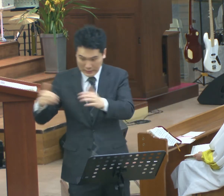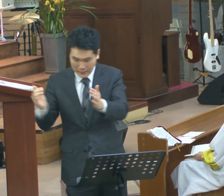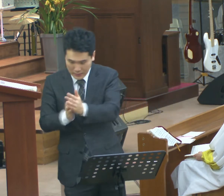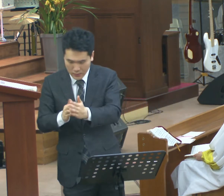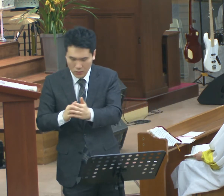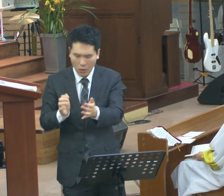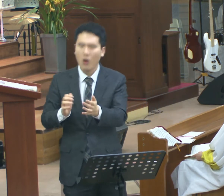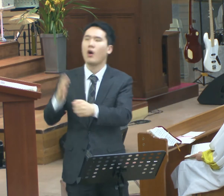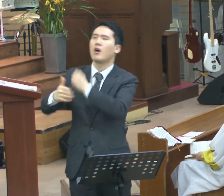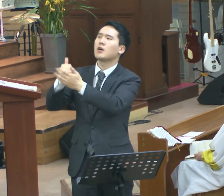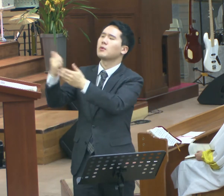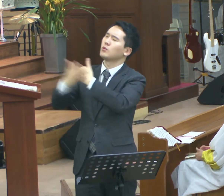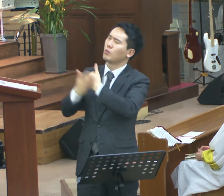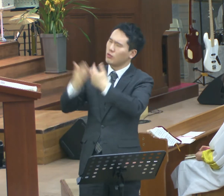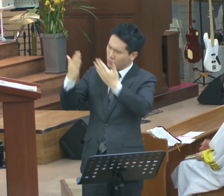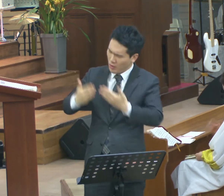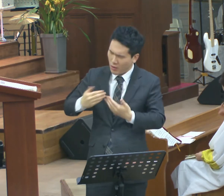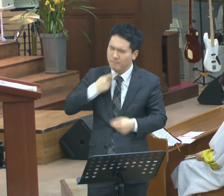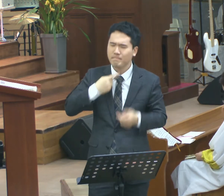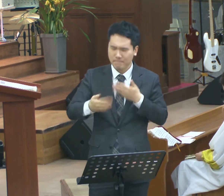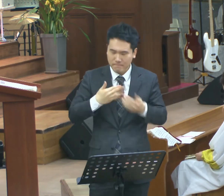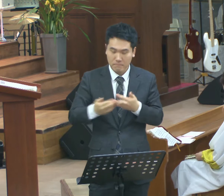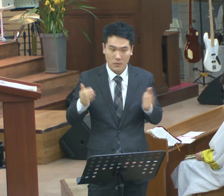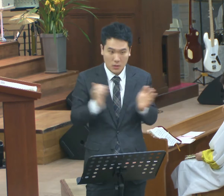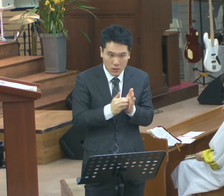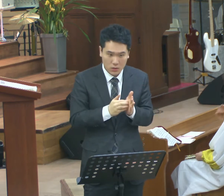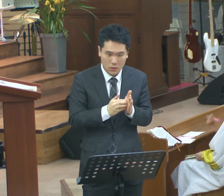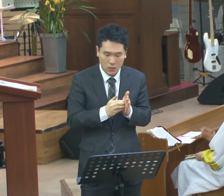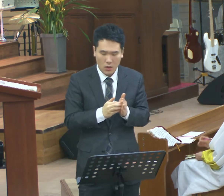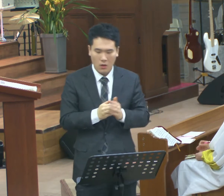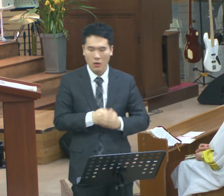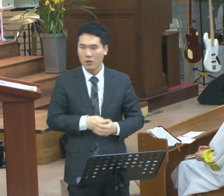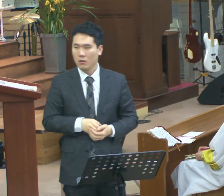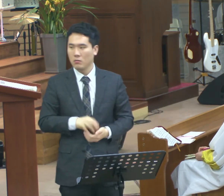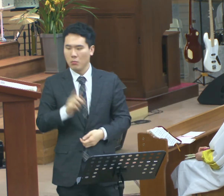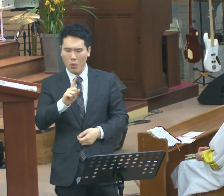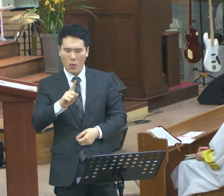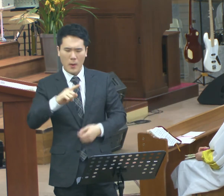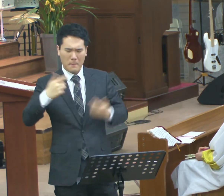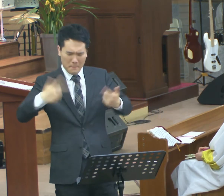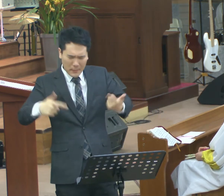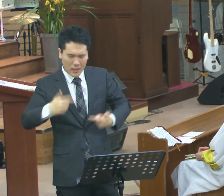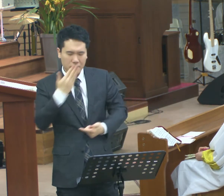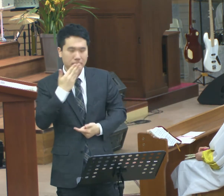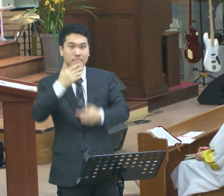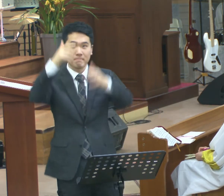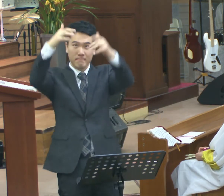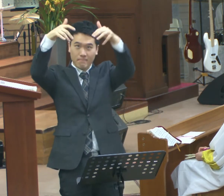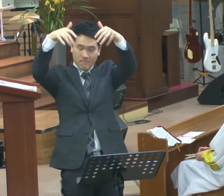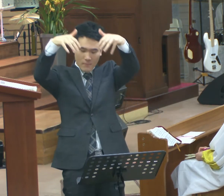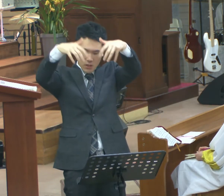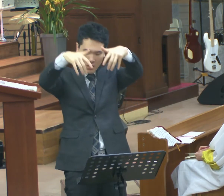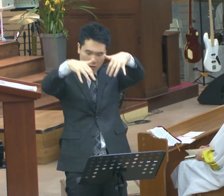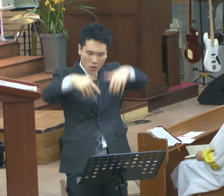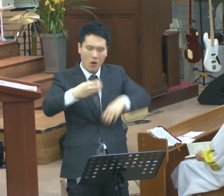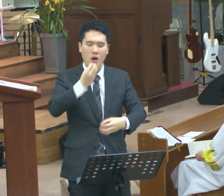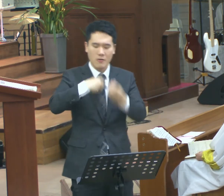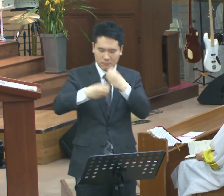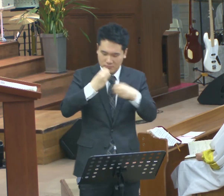갈라졌어요. 마라의 쓴물이 달게 됐어요. 날마다 만나라는 기적의 양식을 먹었어요. 그러면 우리가 보기에 신앙이